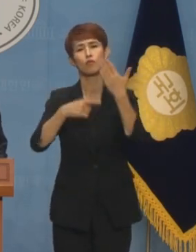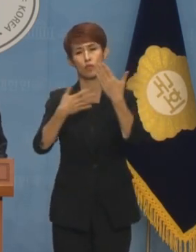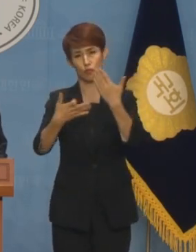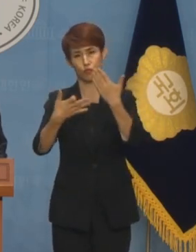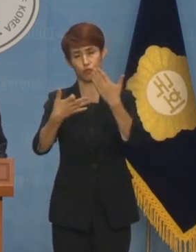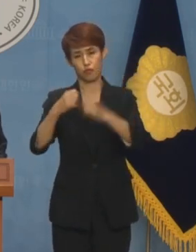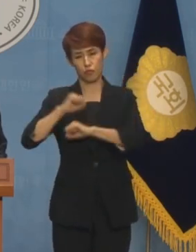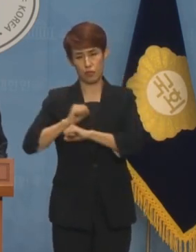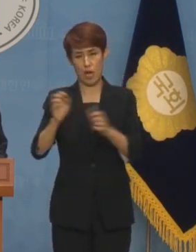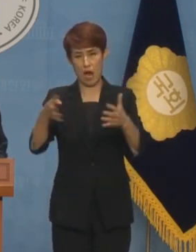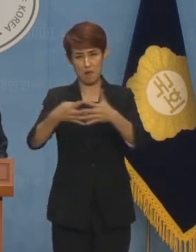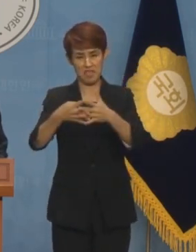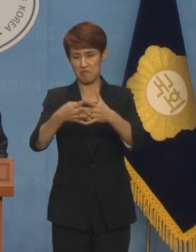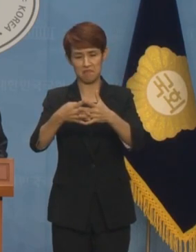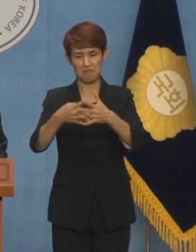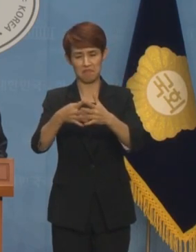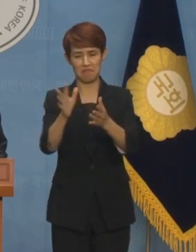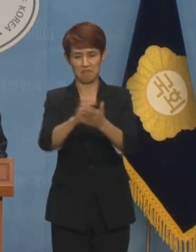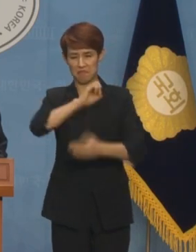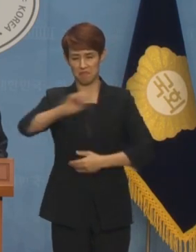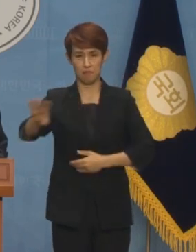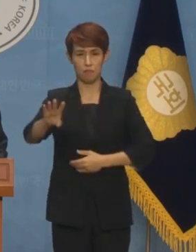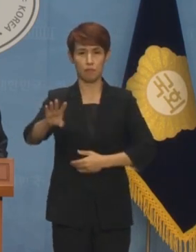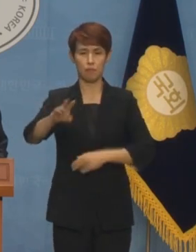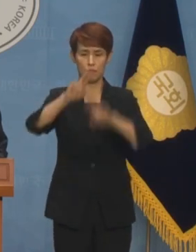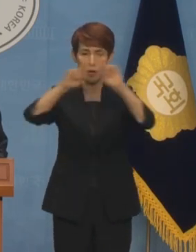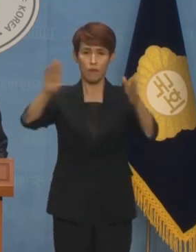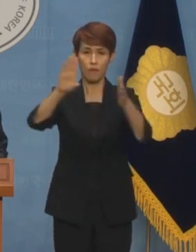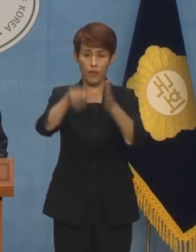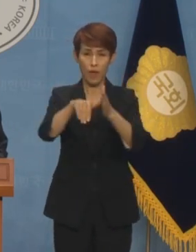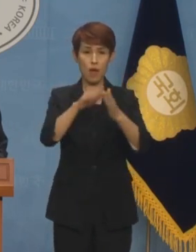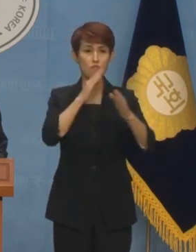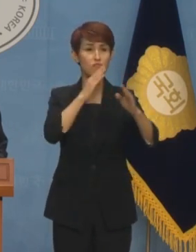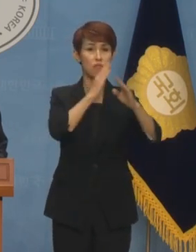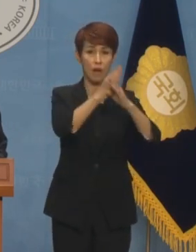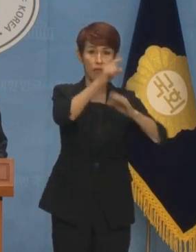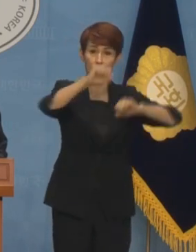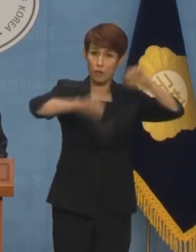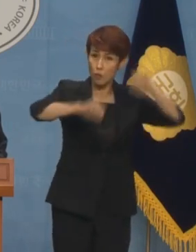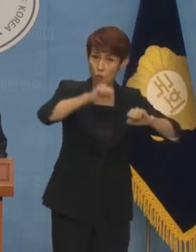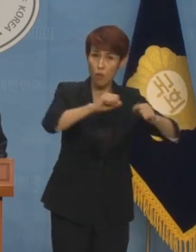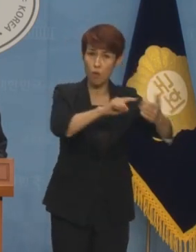군사합의서의 전면 파기 시 북한이 즉각 어떤